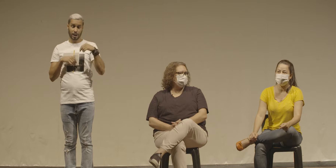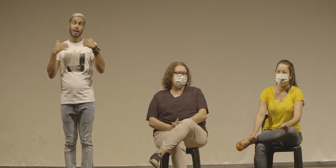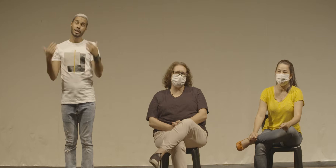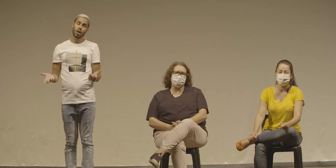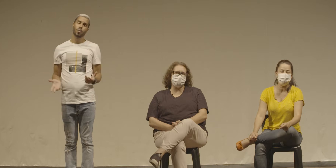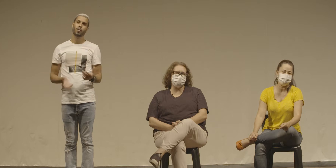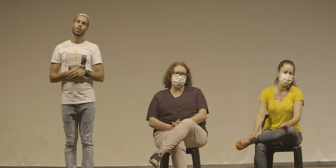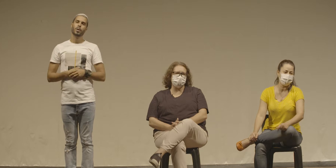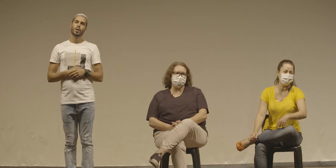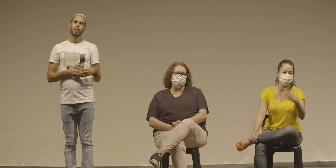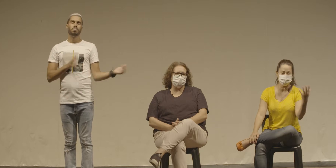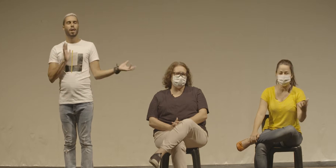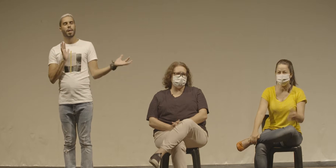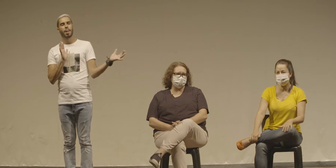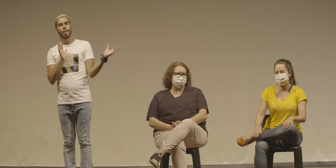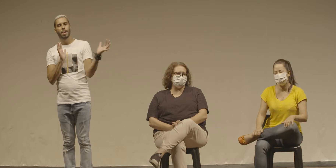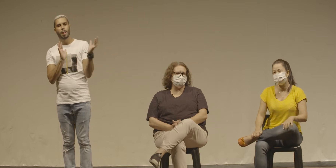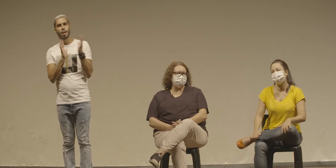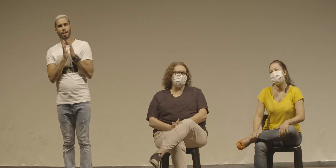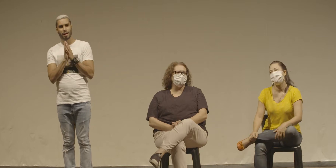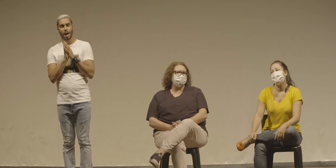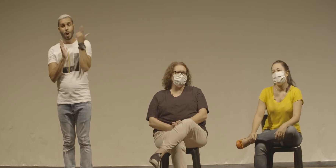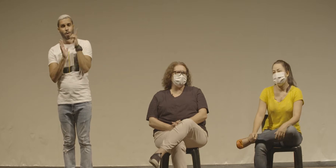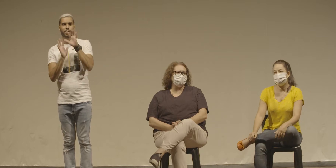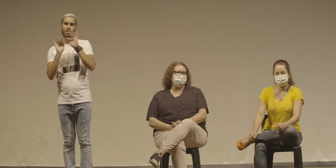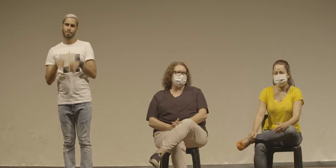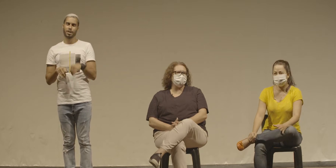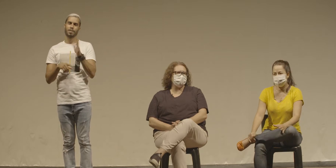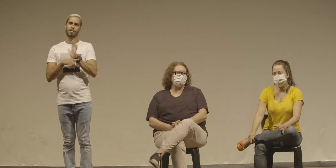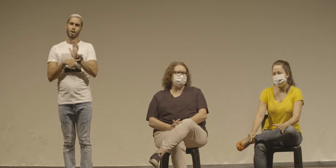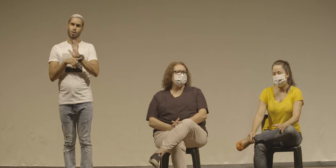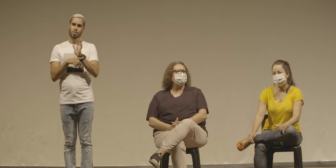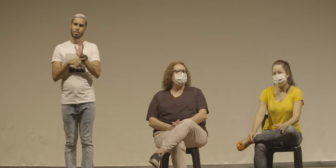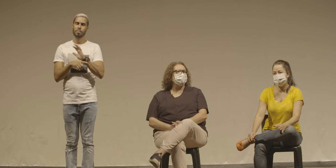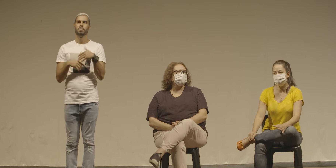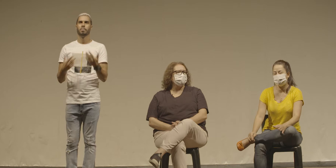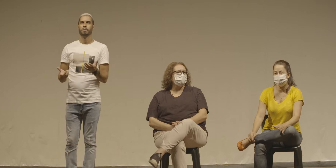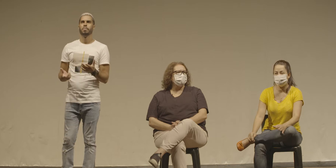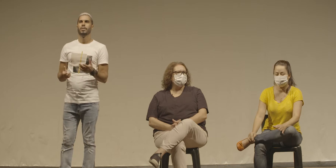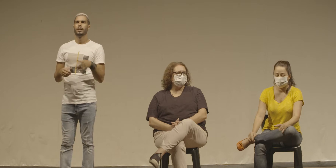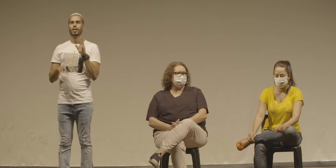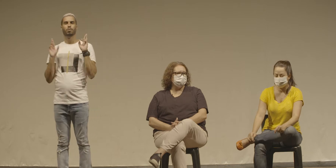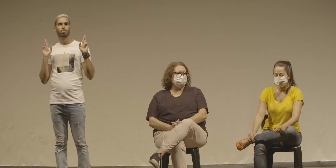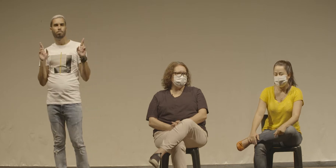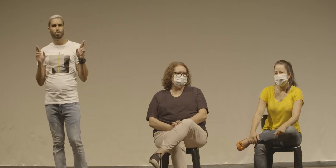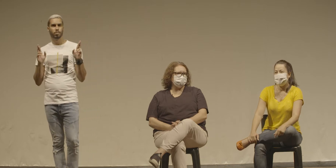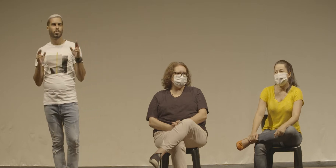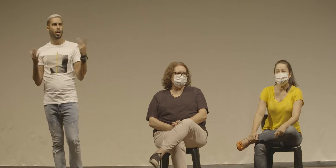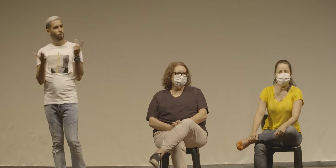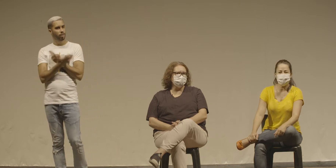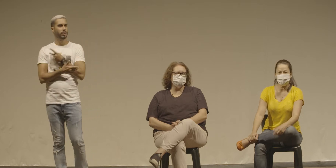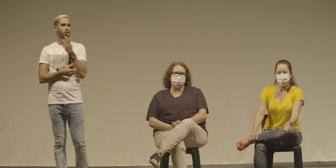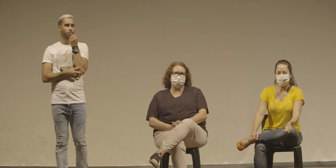agora, é o início da circulação, a gente começou dia 25 e esperamos que as coisas aconteçam ao longo.